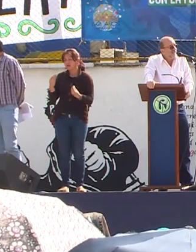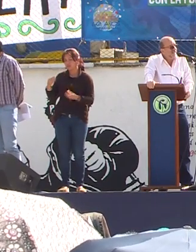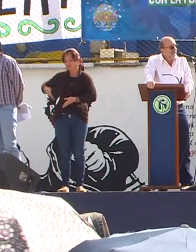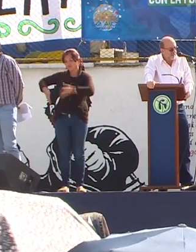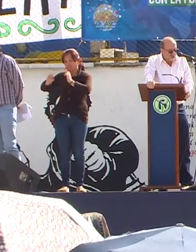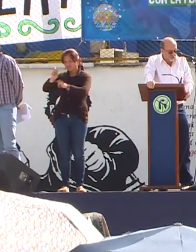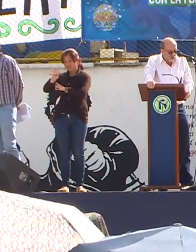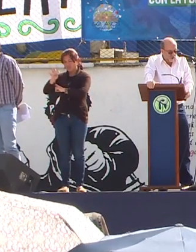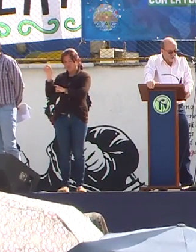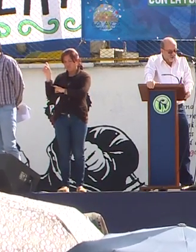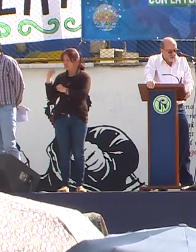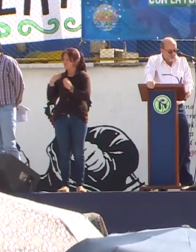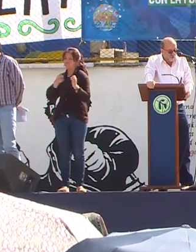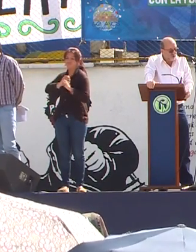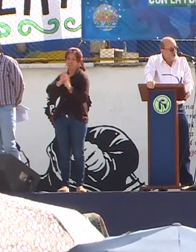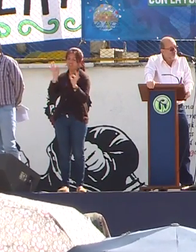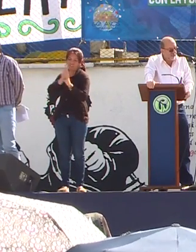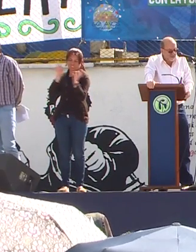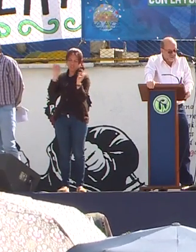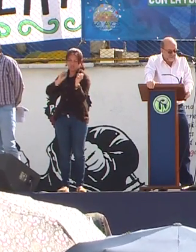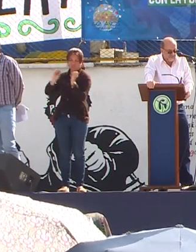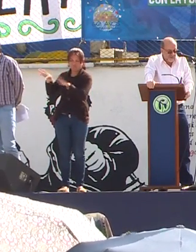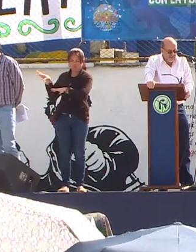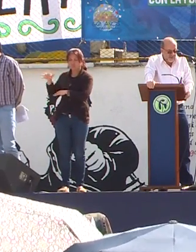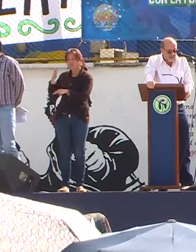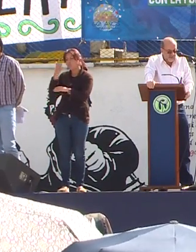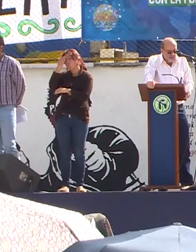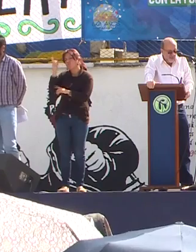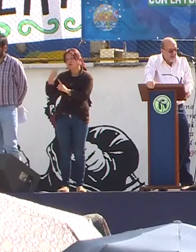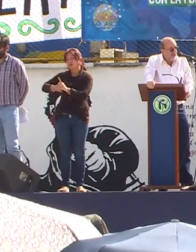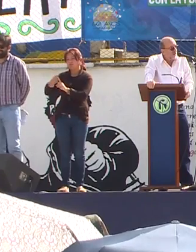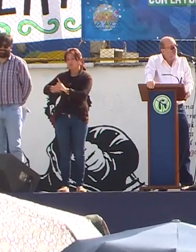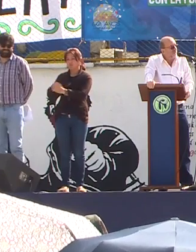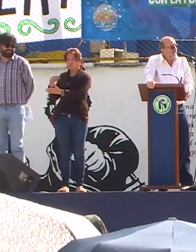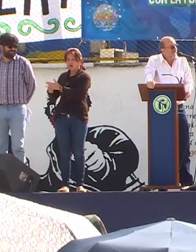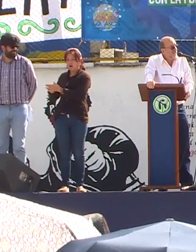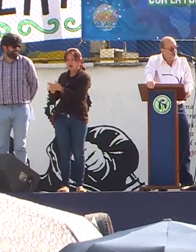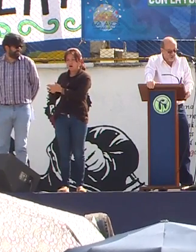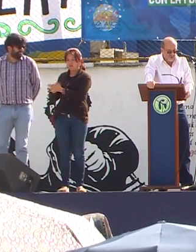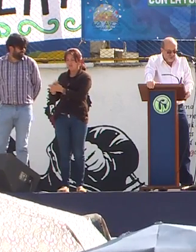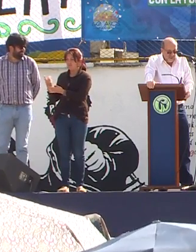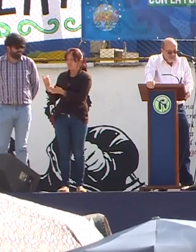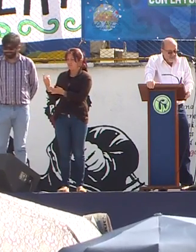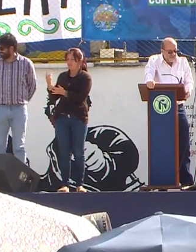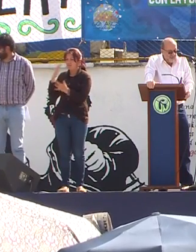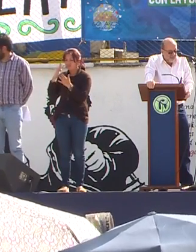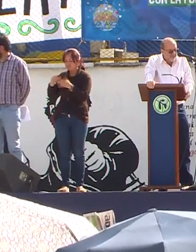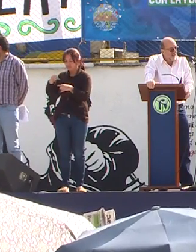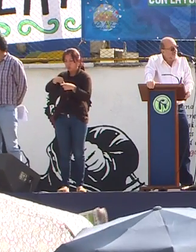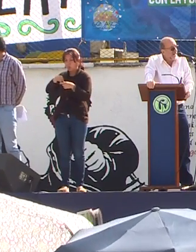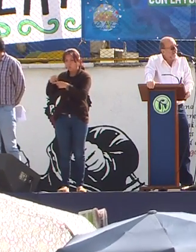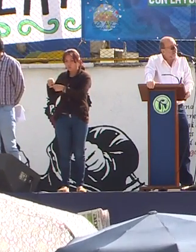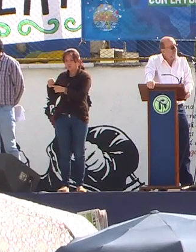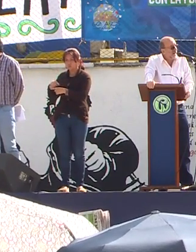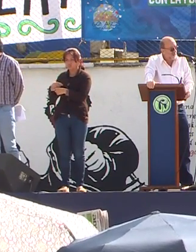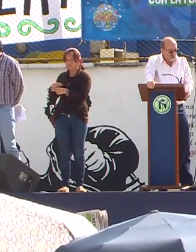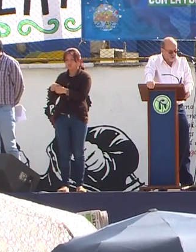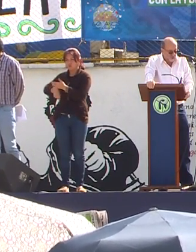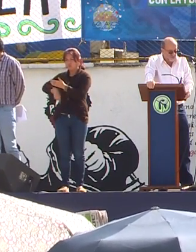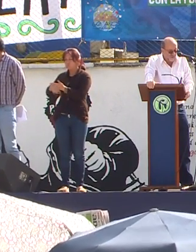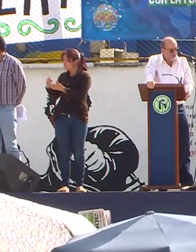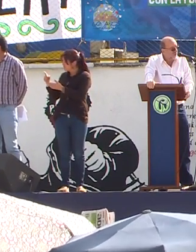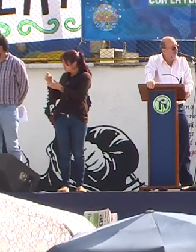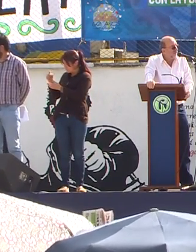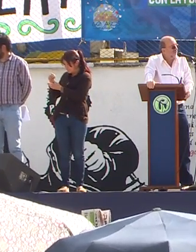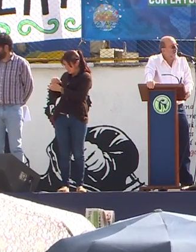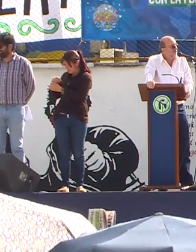para asignar todos los recursos que allí se emplean a la contratación de más semanas para